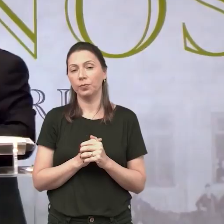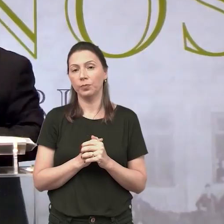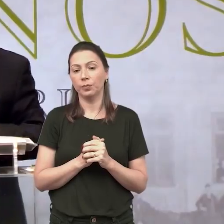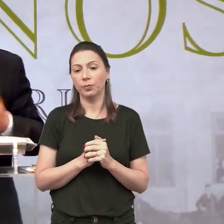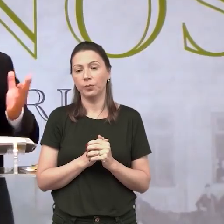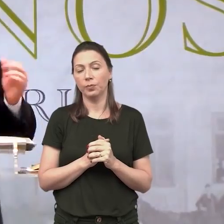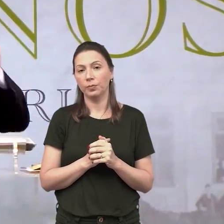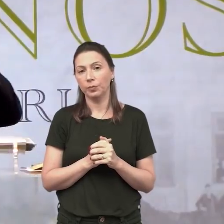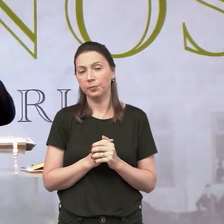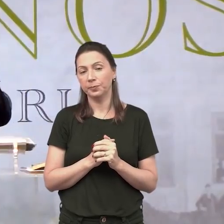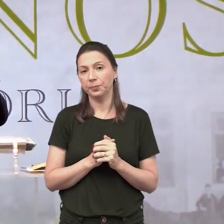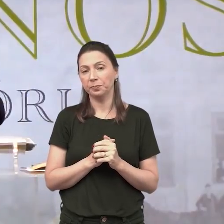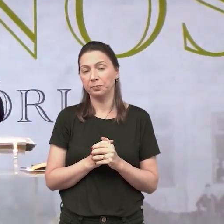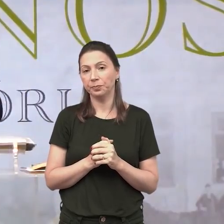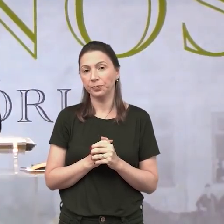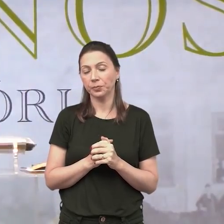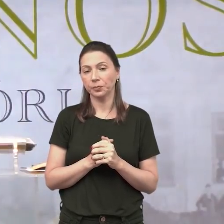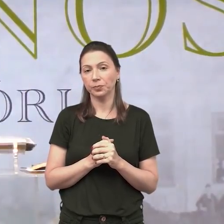eu quero não saber disso.